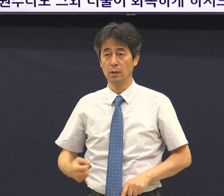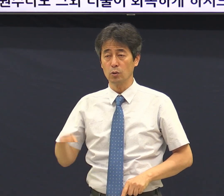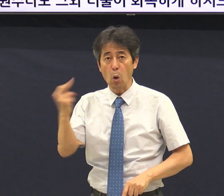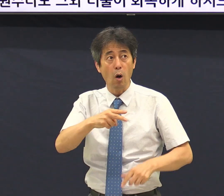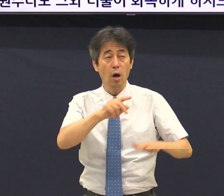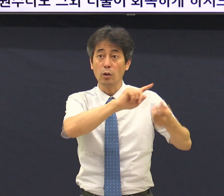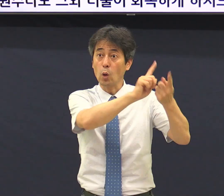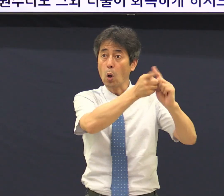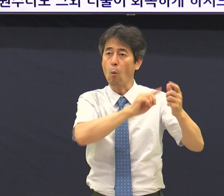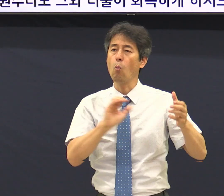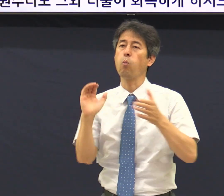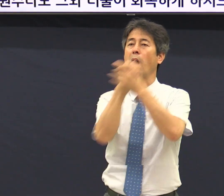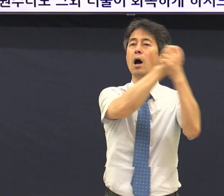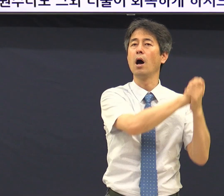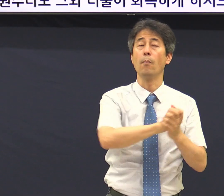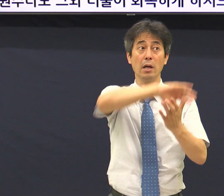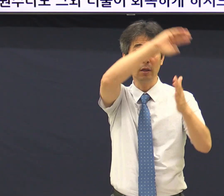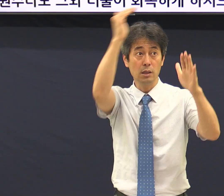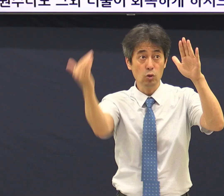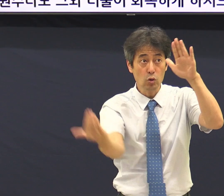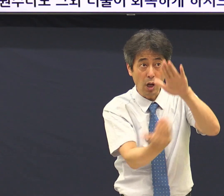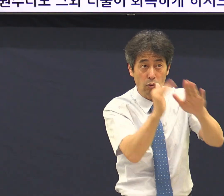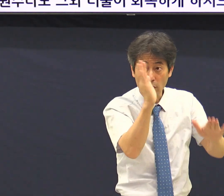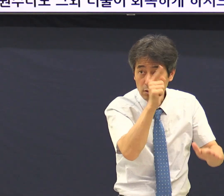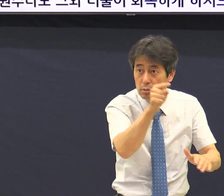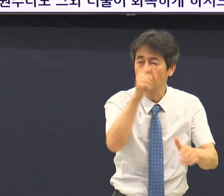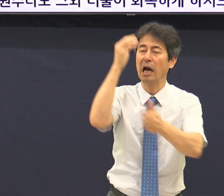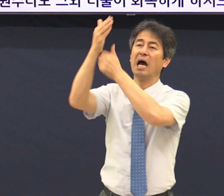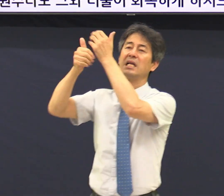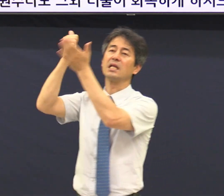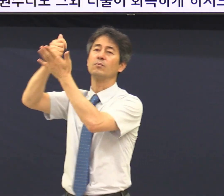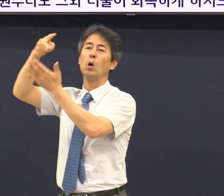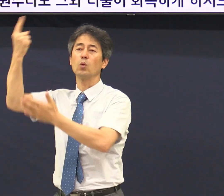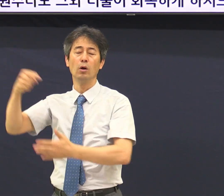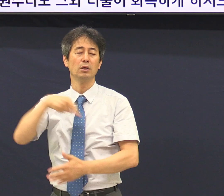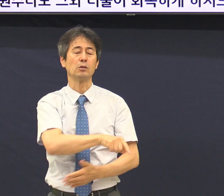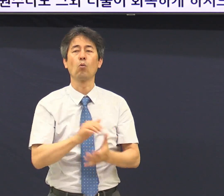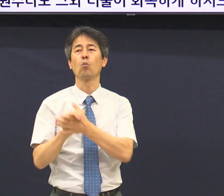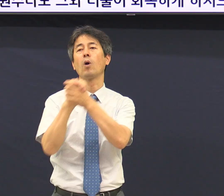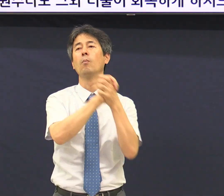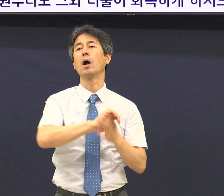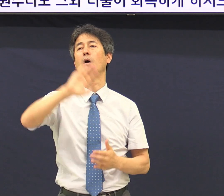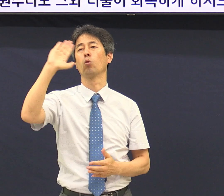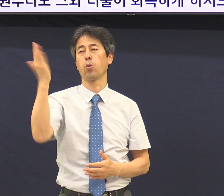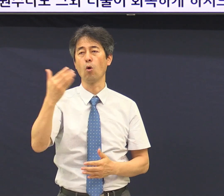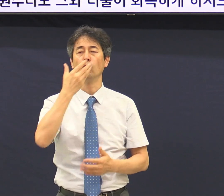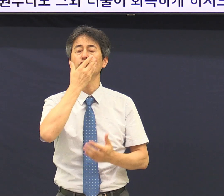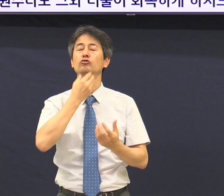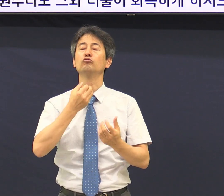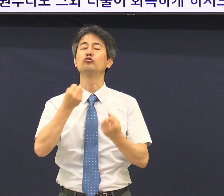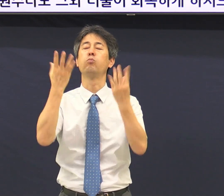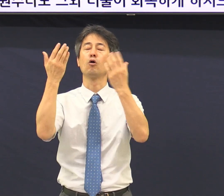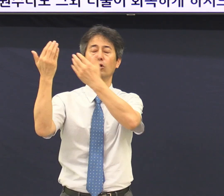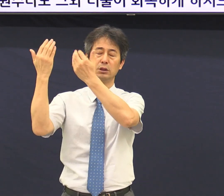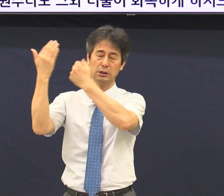하나님께서 기뻐하실 것이고 그 나를 미워하는 자와 화목하게 될 때 하나님과의도